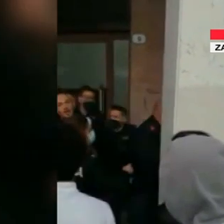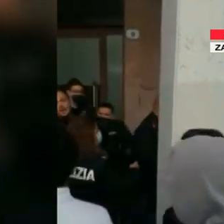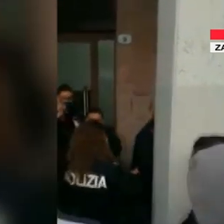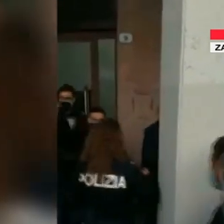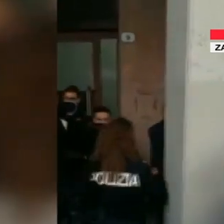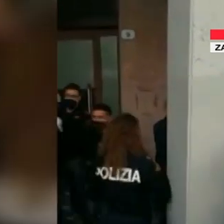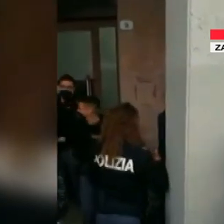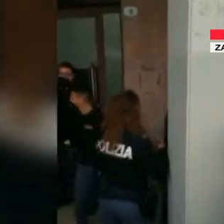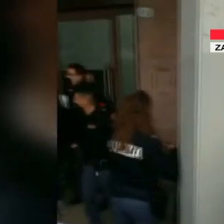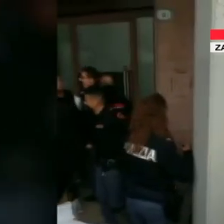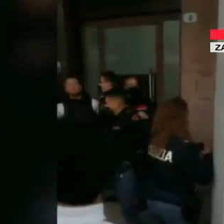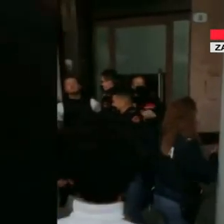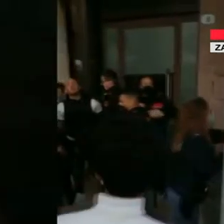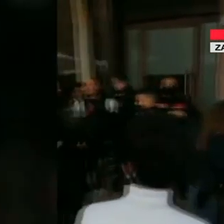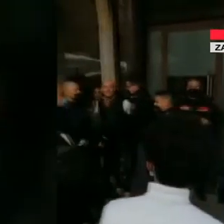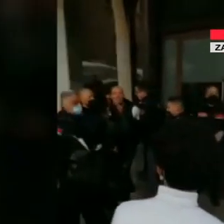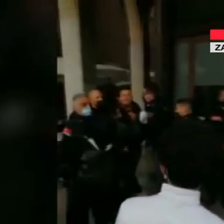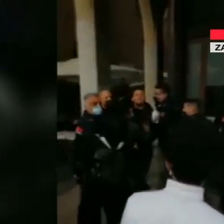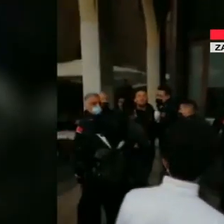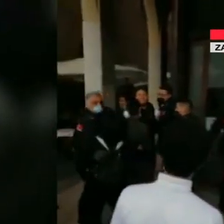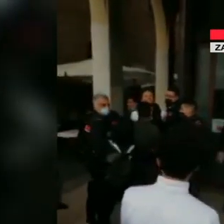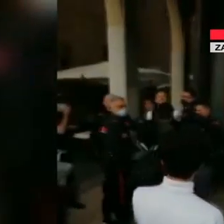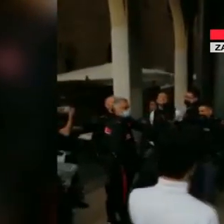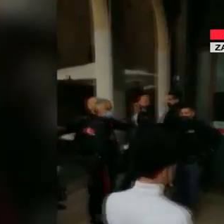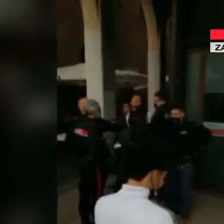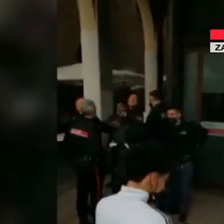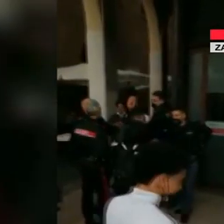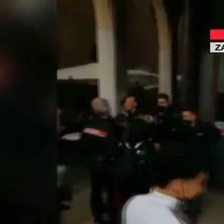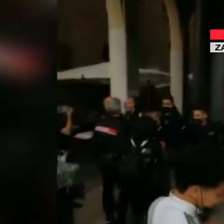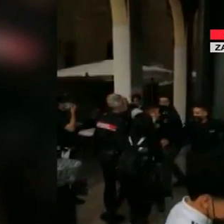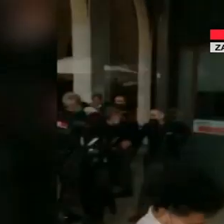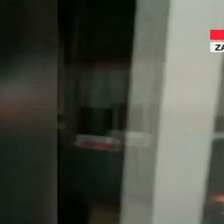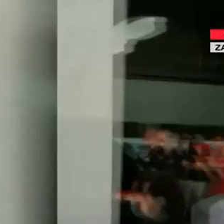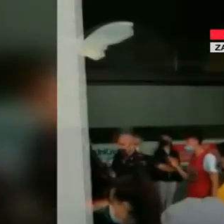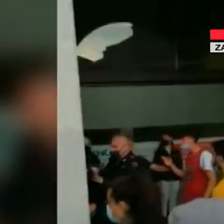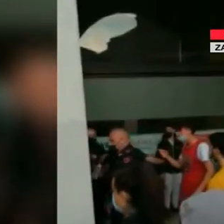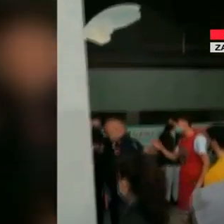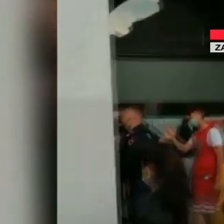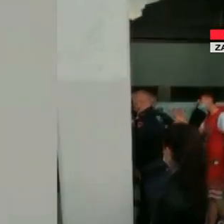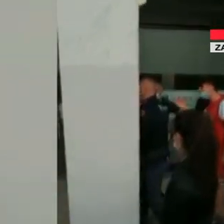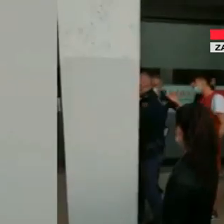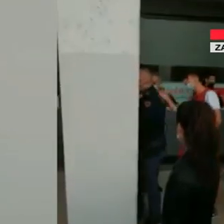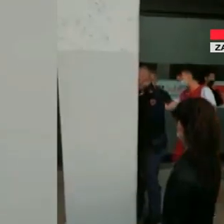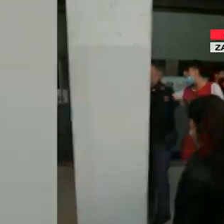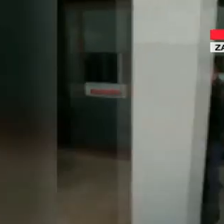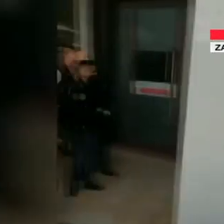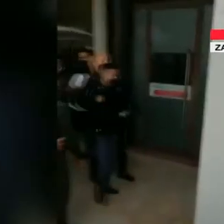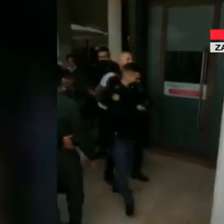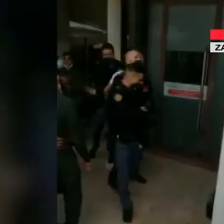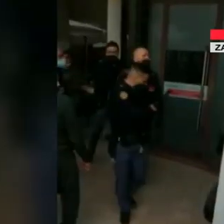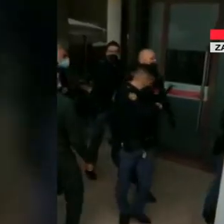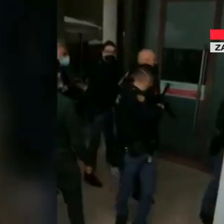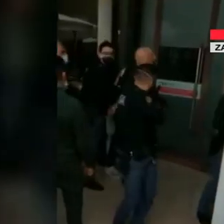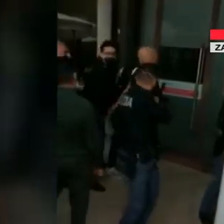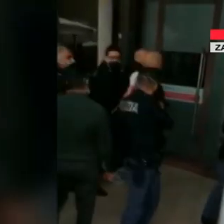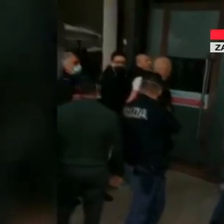alla fine sono riusciti a fermare un ventenne di Maserà che ha tentato la fuga. È stato identificato e denunciato per resistenza. Ora si sta vagliando anche